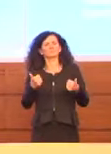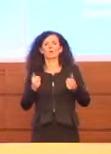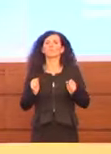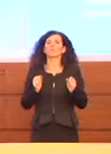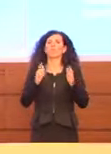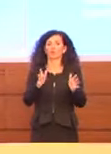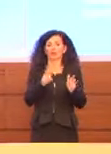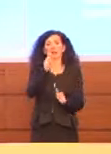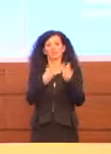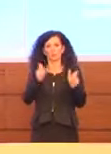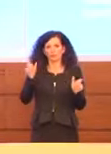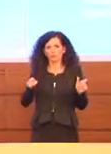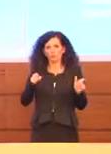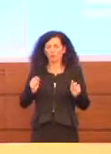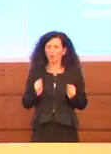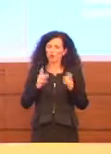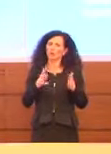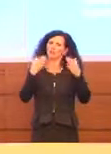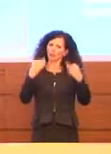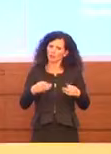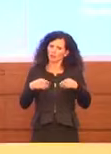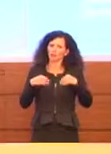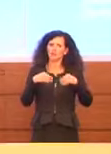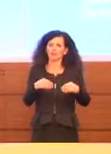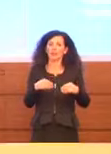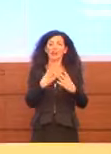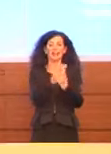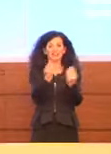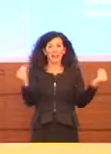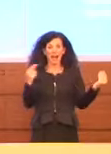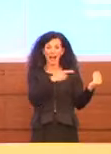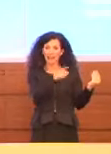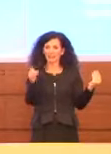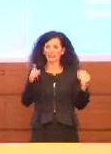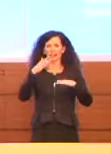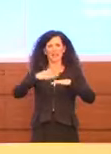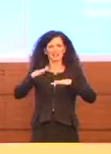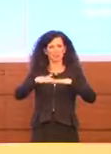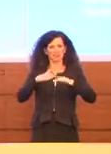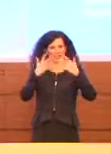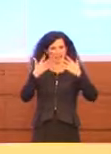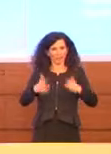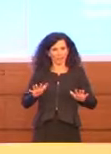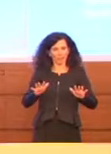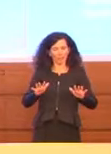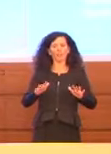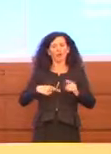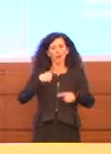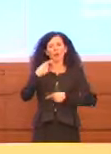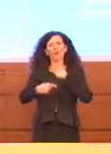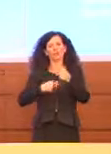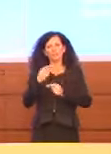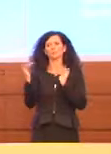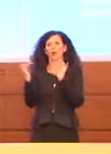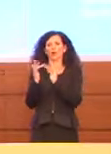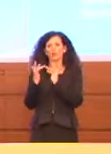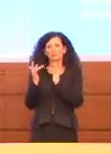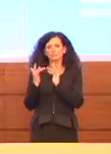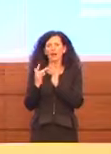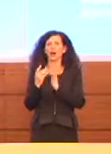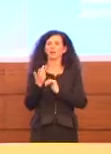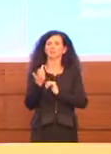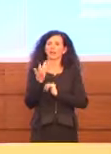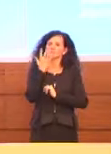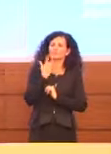ricordare con piacere che molti di questi al termine della loro esperienza mi contattano e mi chiedono come fare per